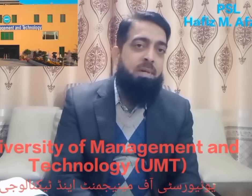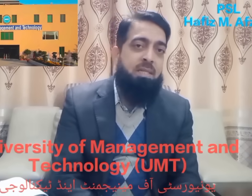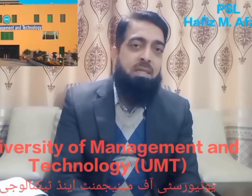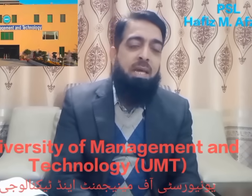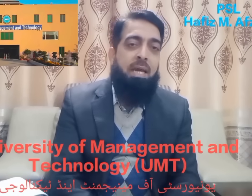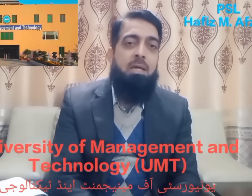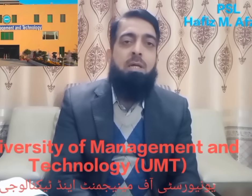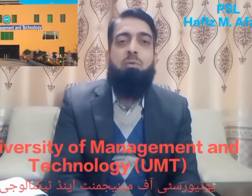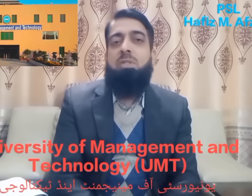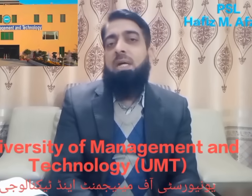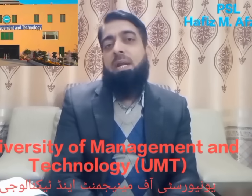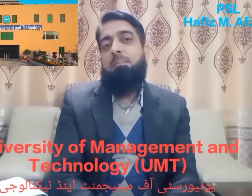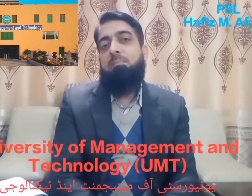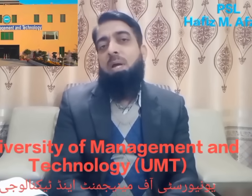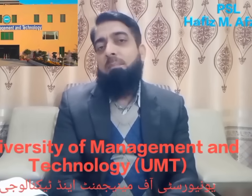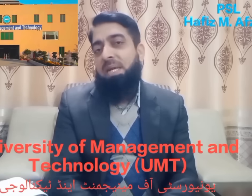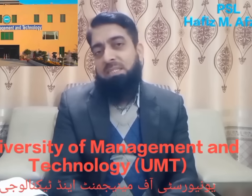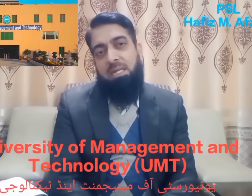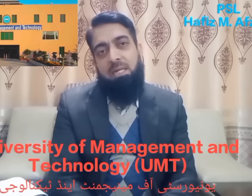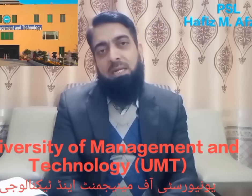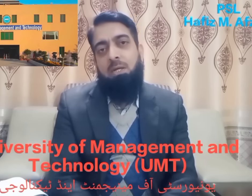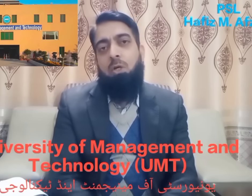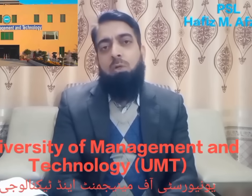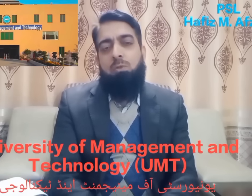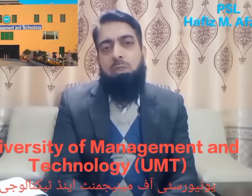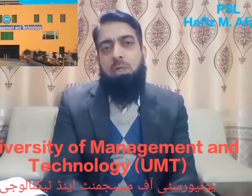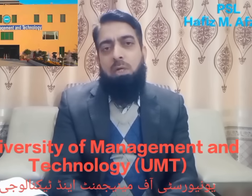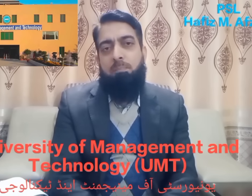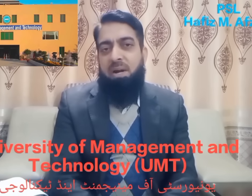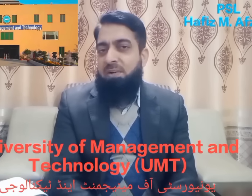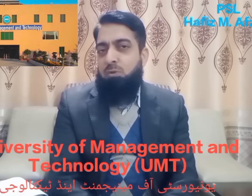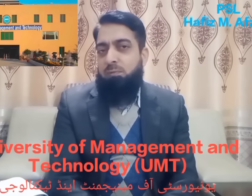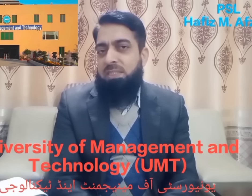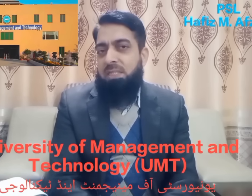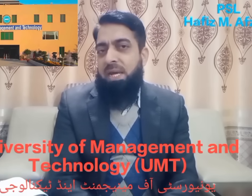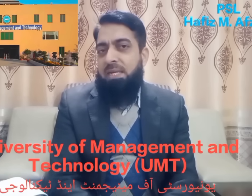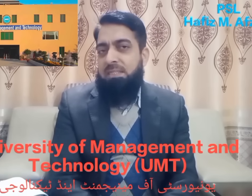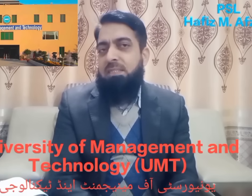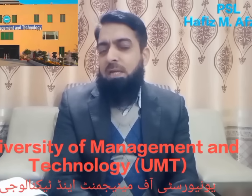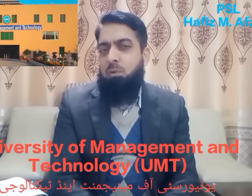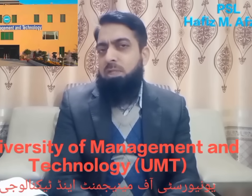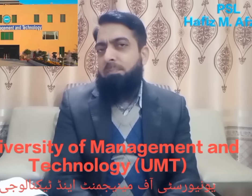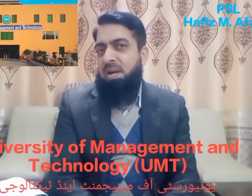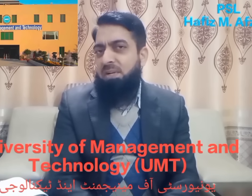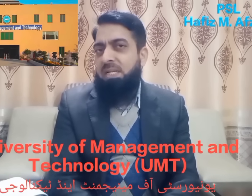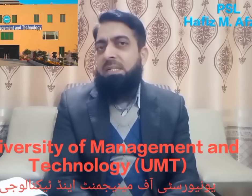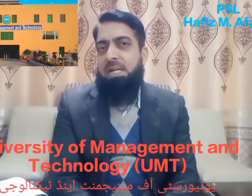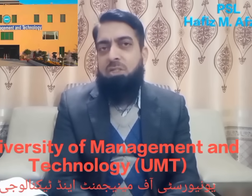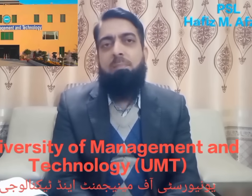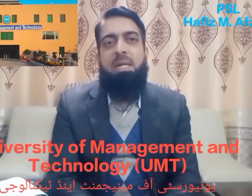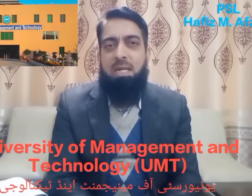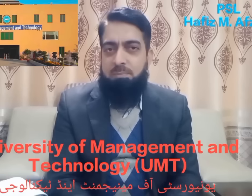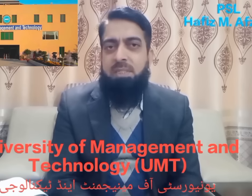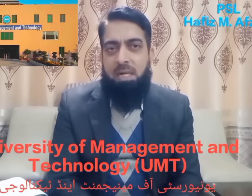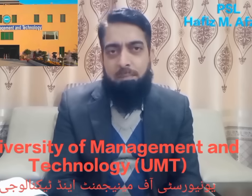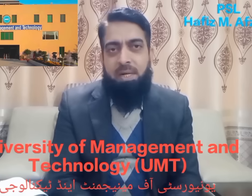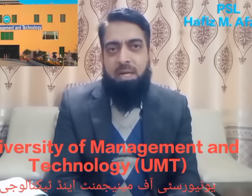वेलकम करती है। तो इसका नाम हम कैसे लेंगे, ये प्राइवेट यूनिवर्सिटी है, इसके साथ थोड़ा सा प्राइवेट का टच हमें लाजमी देना